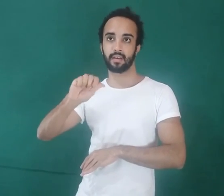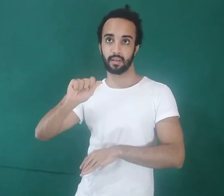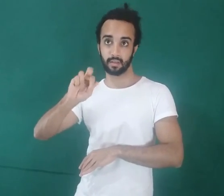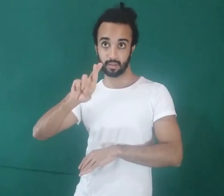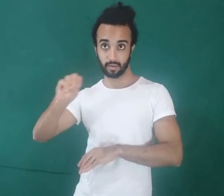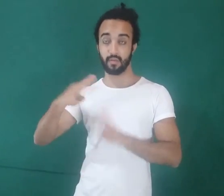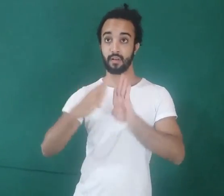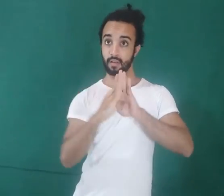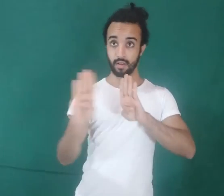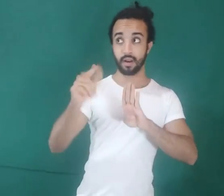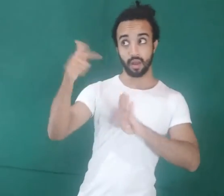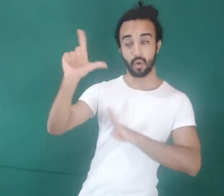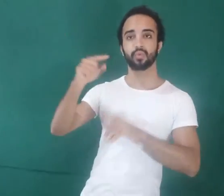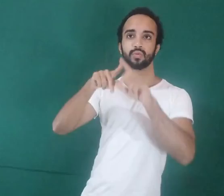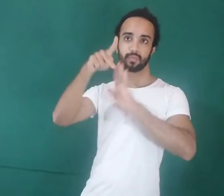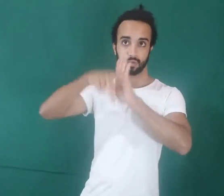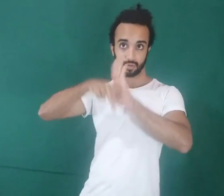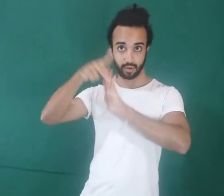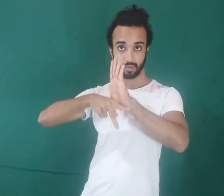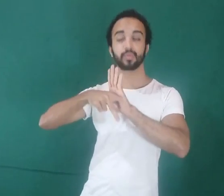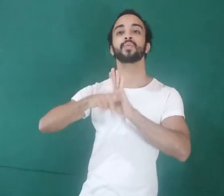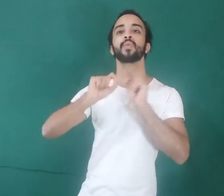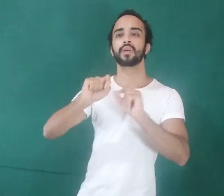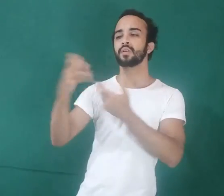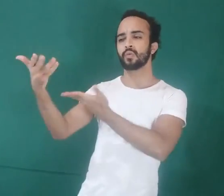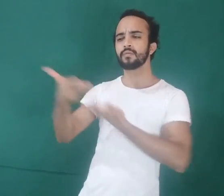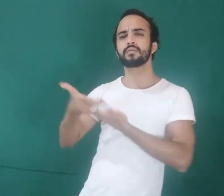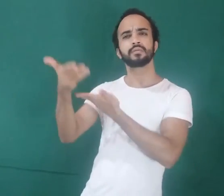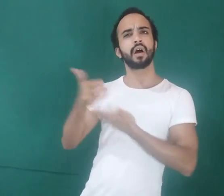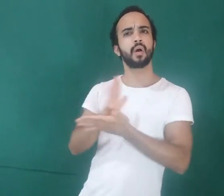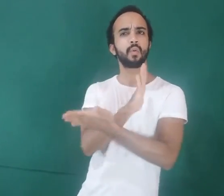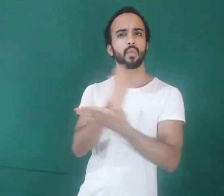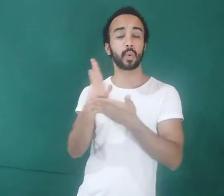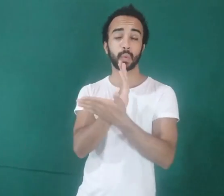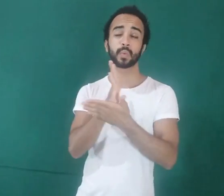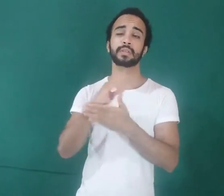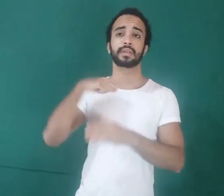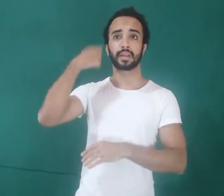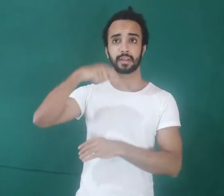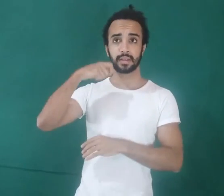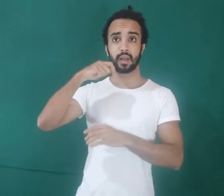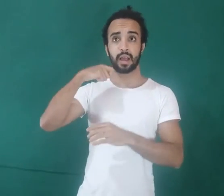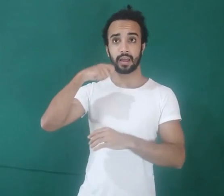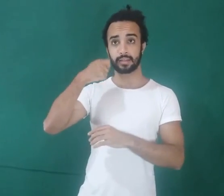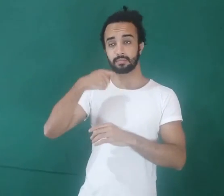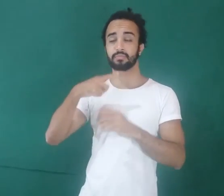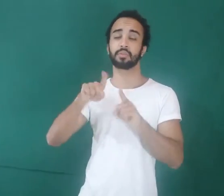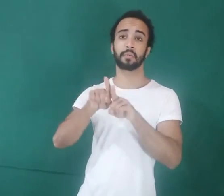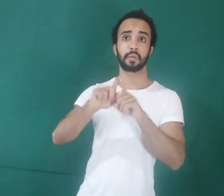em Dia. E nesse projeto a gente chamou alguns artistas, né, e convidados para lerem um pouco o que estão botando em